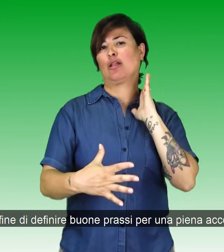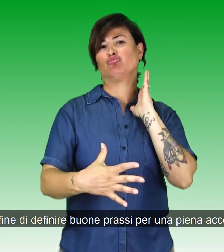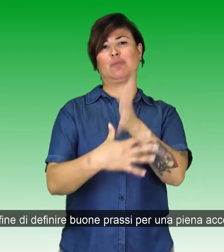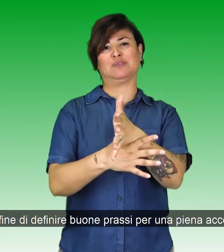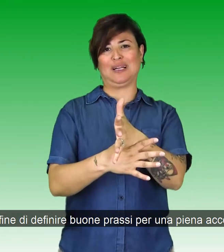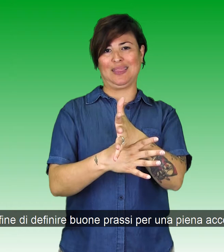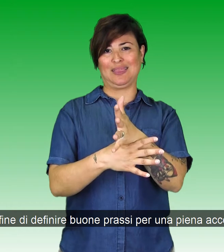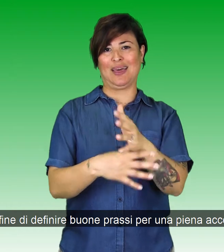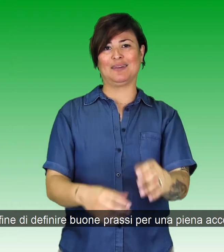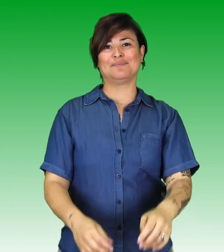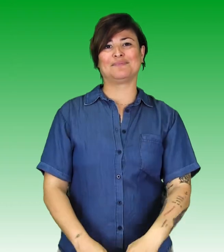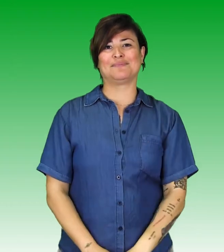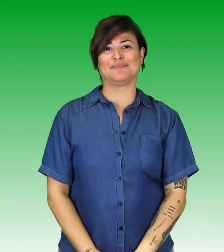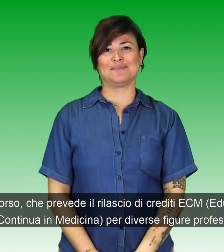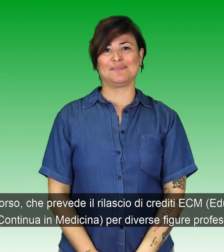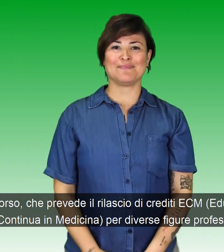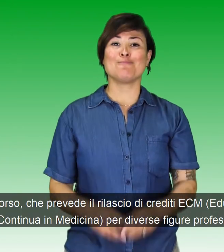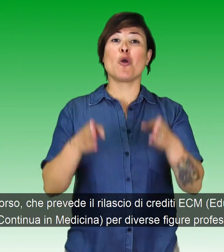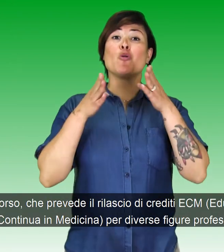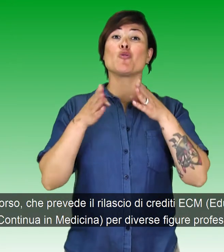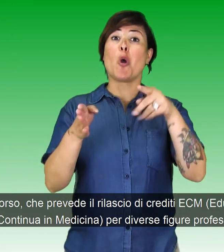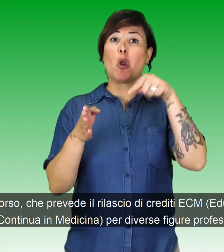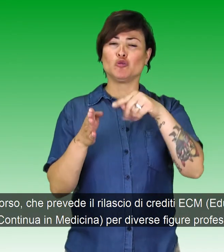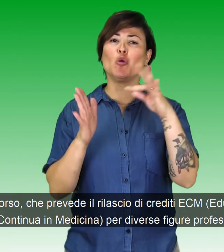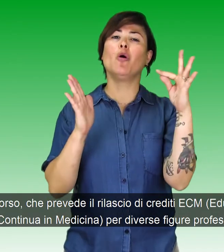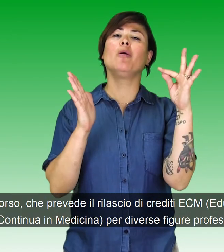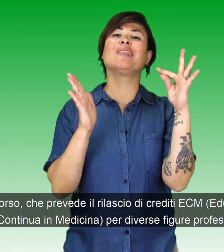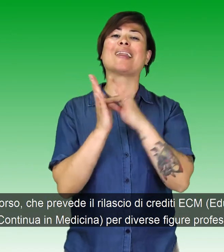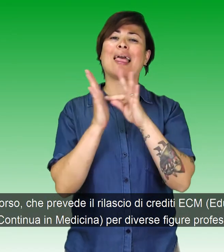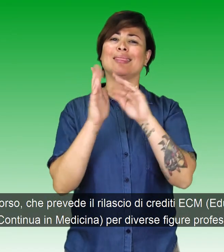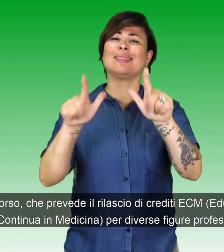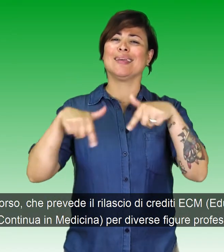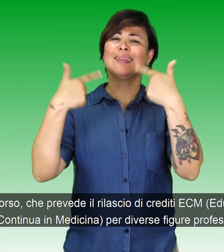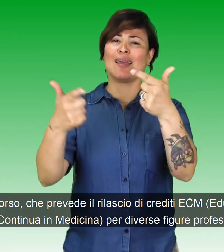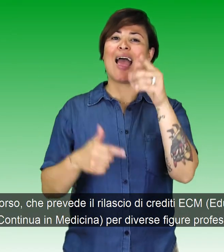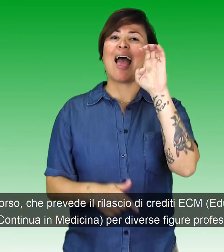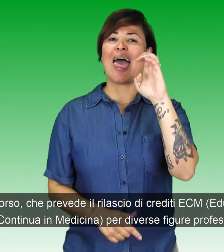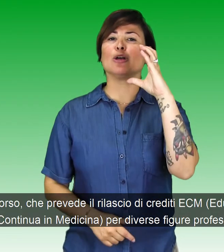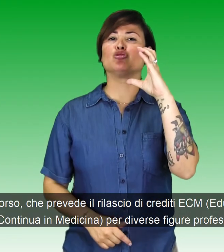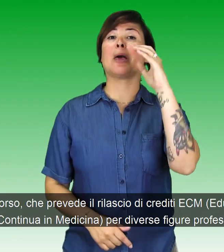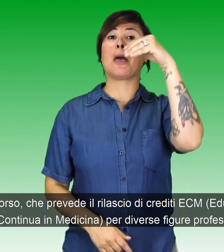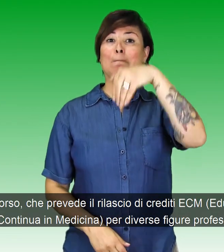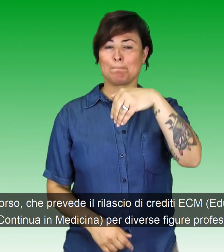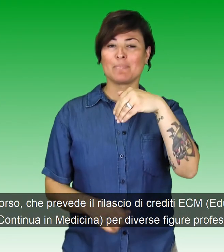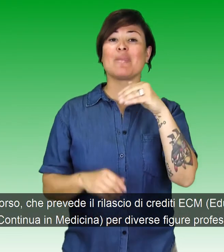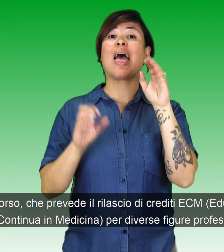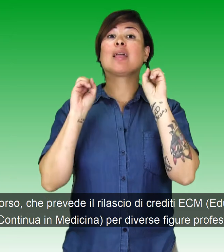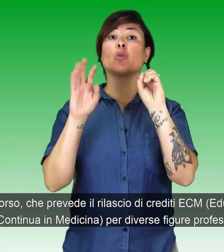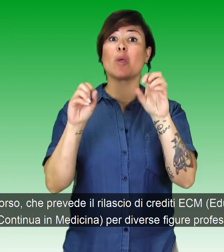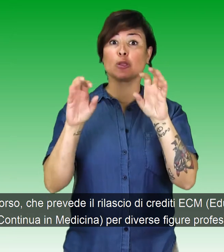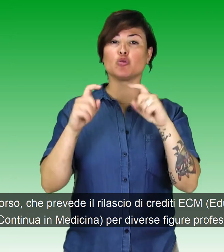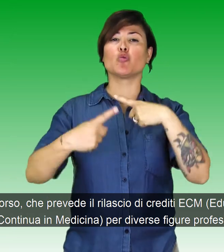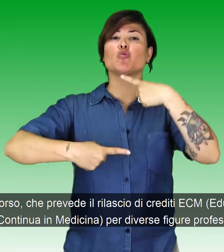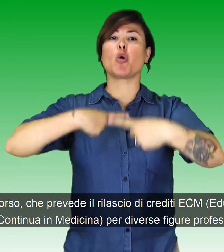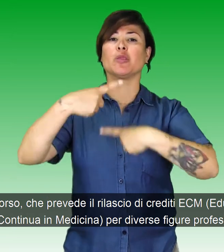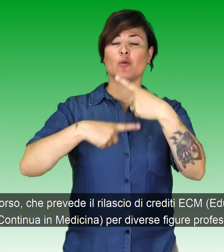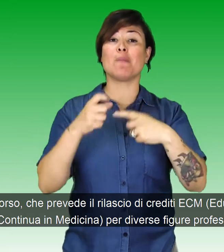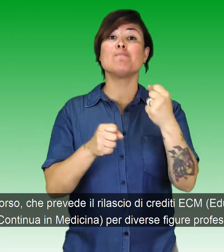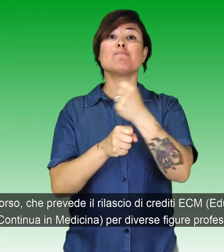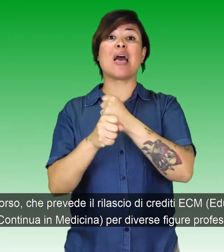accessibilità. Il corso, che prevede il rilascio di crediti ACM, Educazione continua in medicina, per